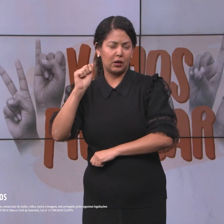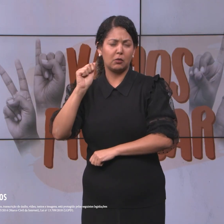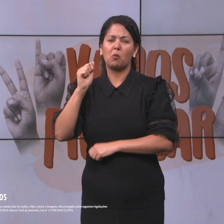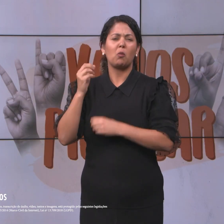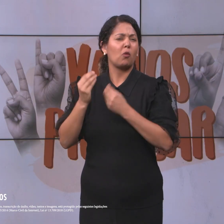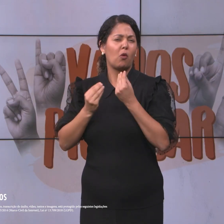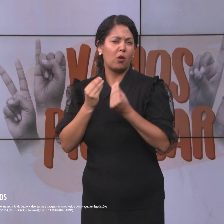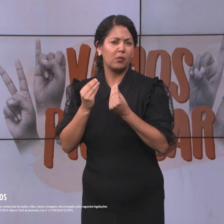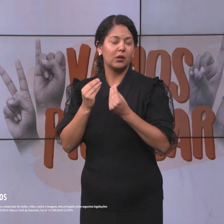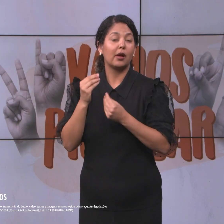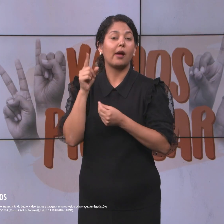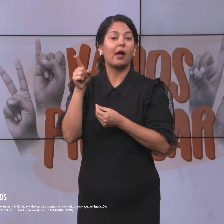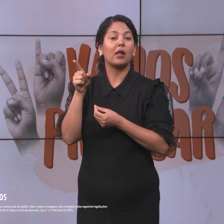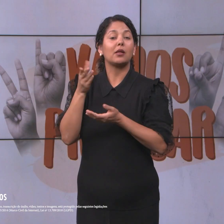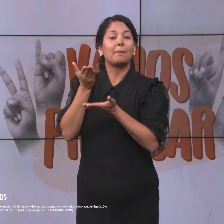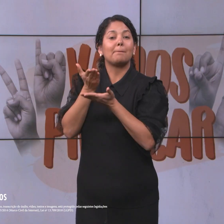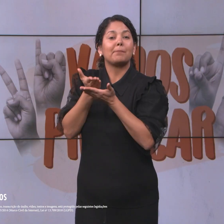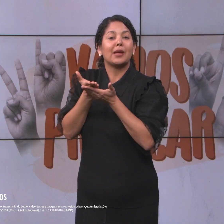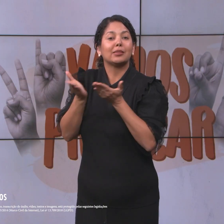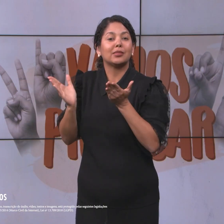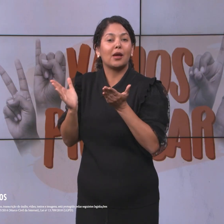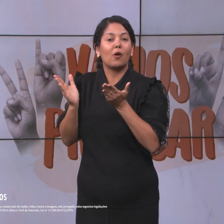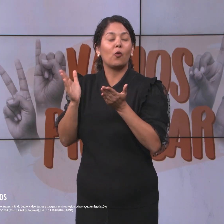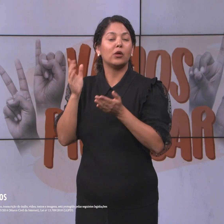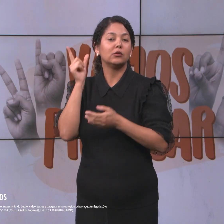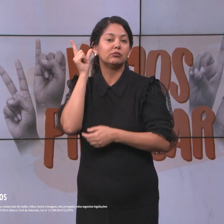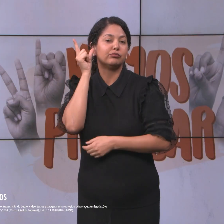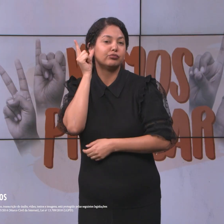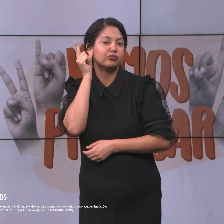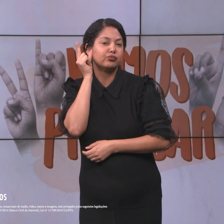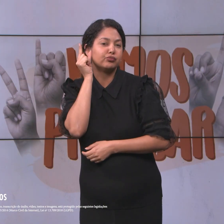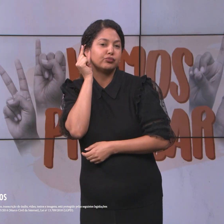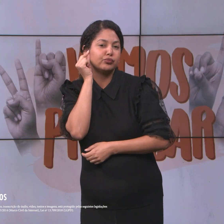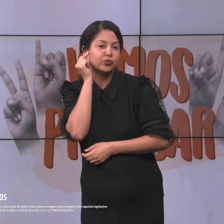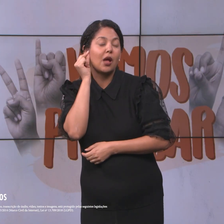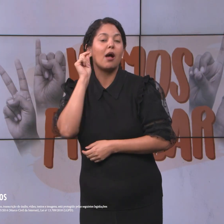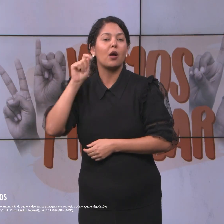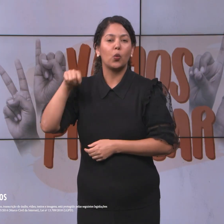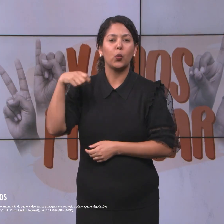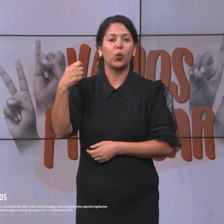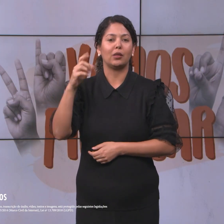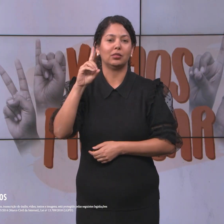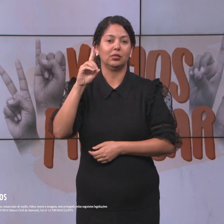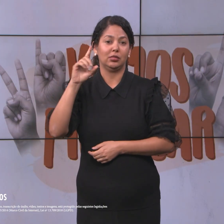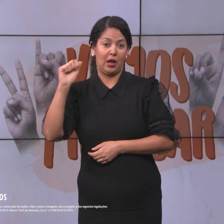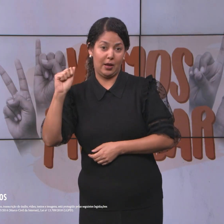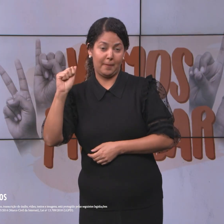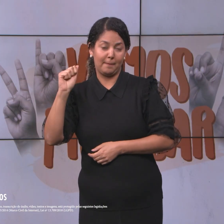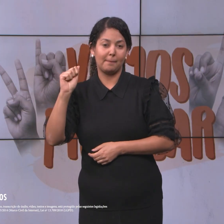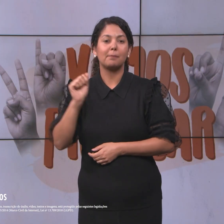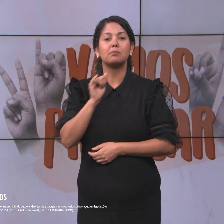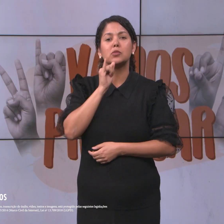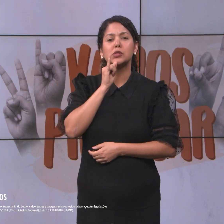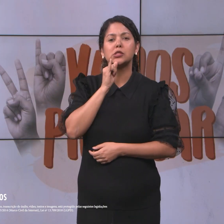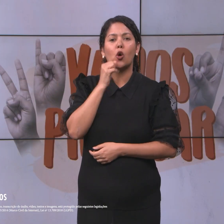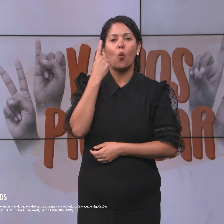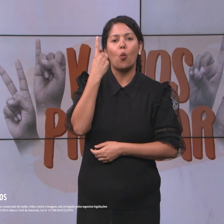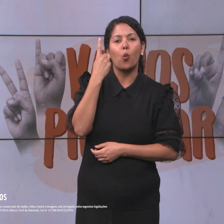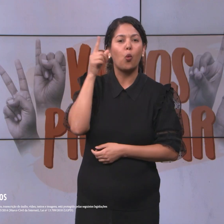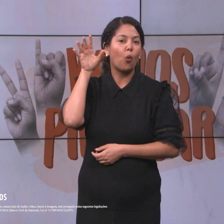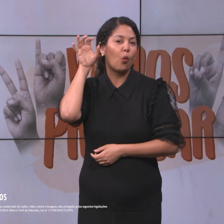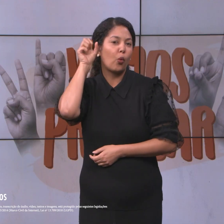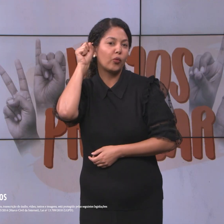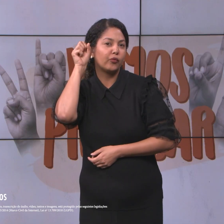Mas tem outras pessoas que também chamam de deficiente auditivo. Por quê? Houve uma perda auditiva, aí o sinal é